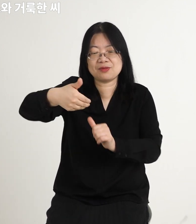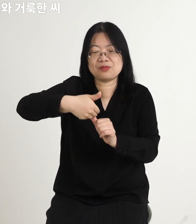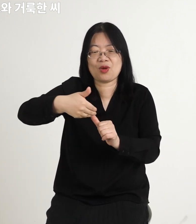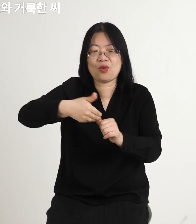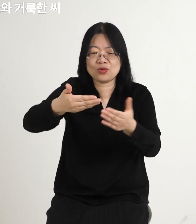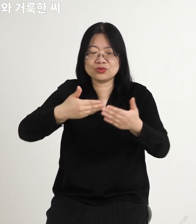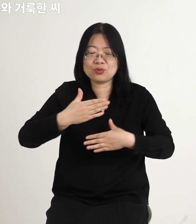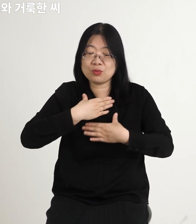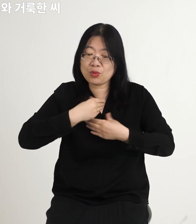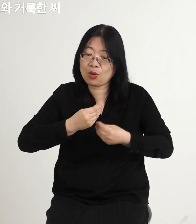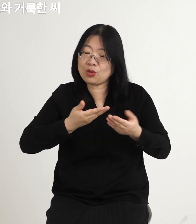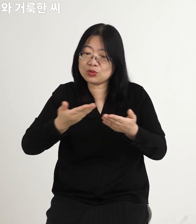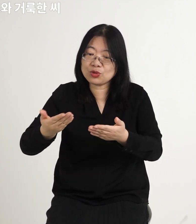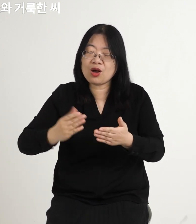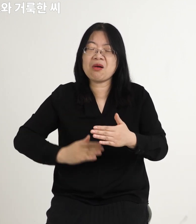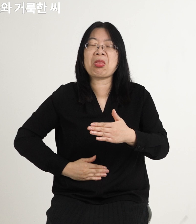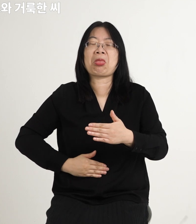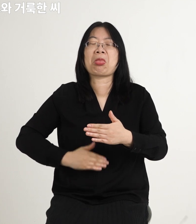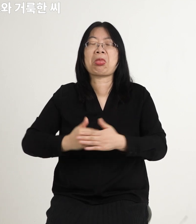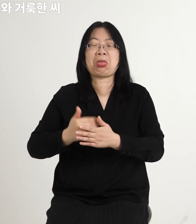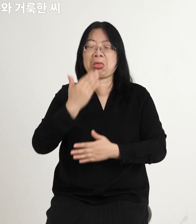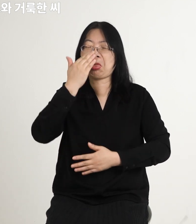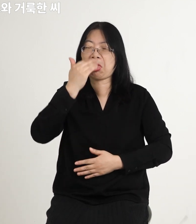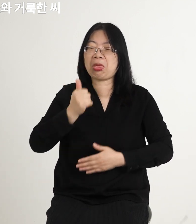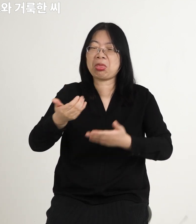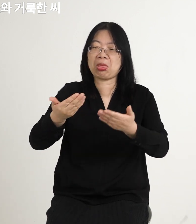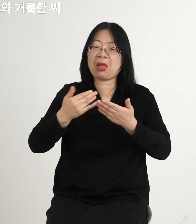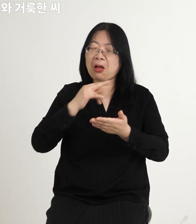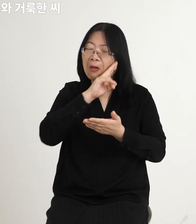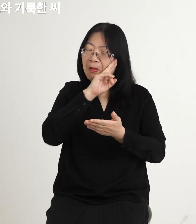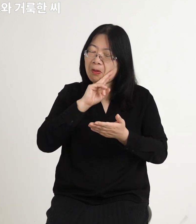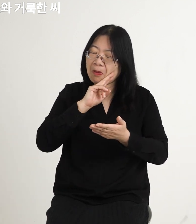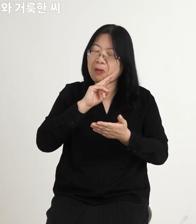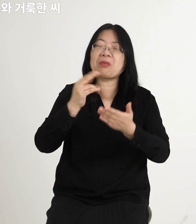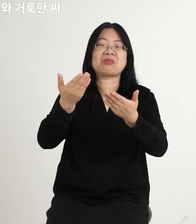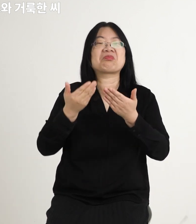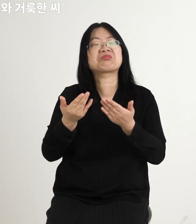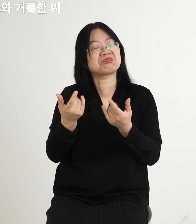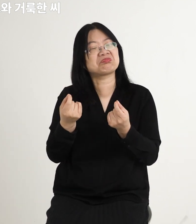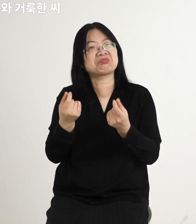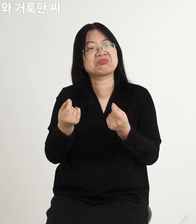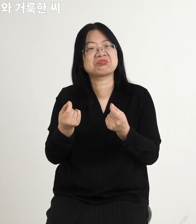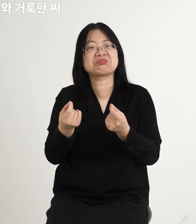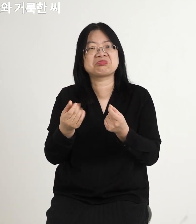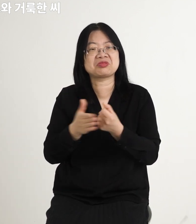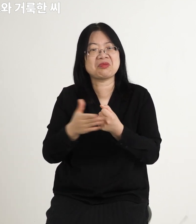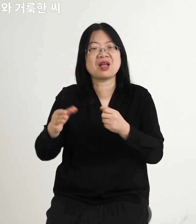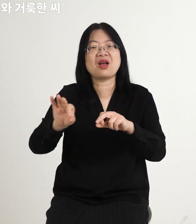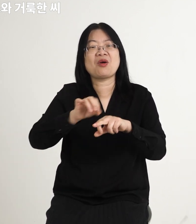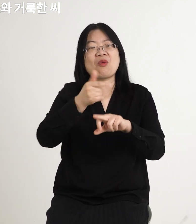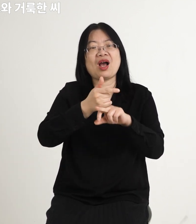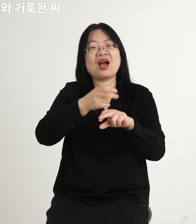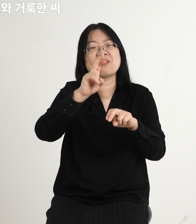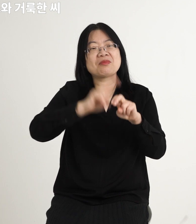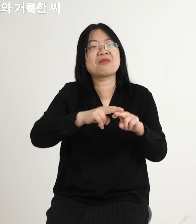살리고 평안케 할 것이고 배부름을 줄 것이고 평화를 가져다 줄 것입니다. 그래서 왕을